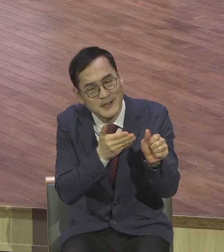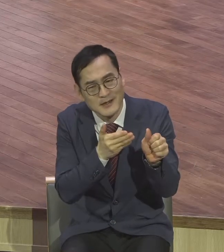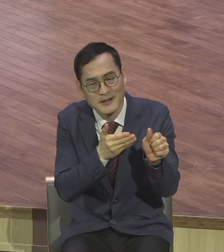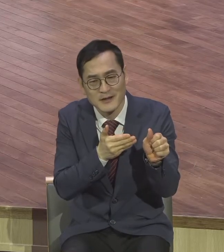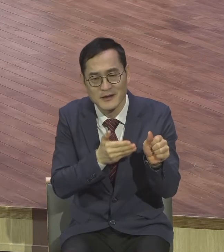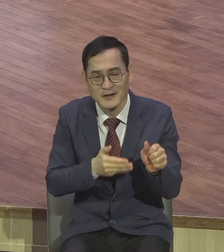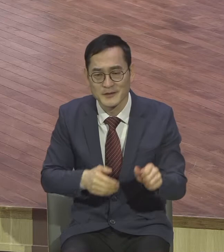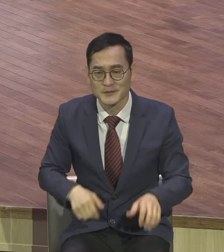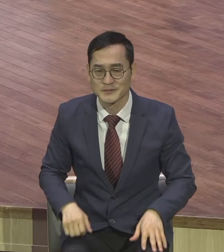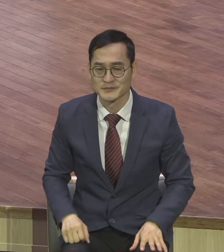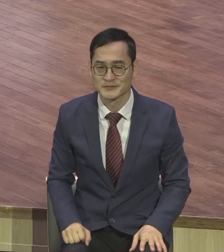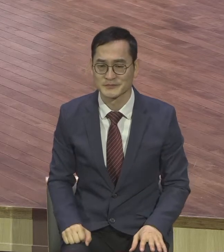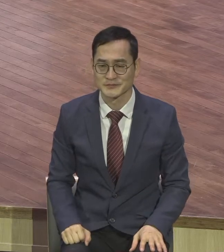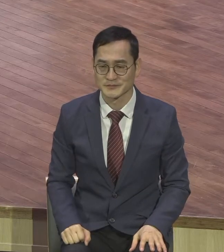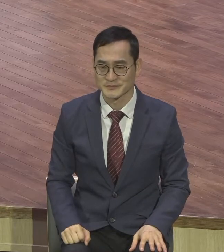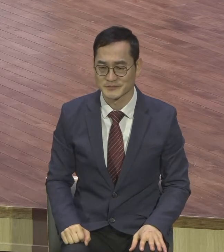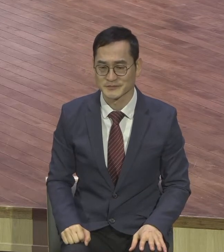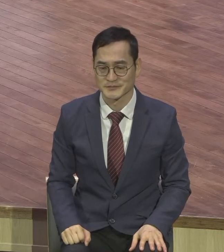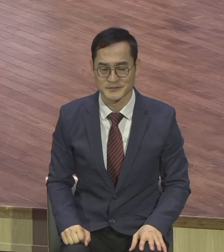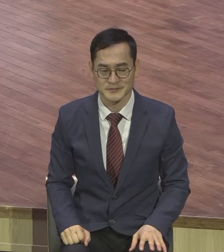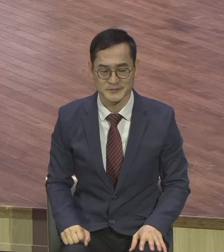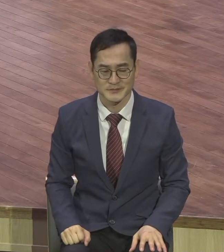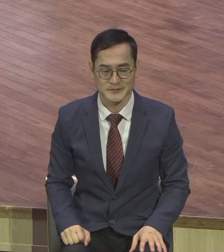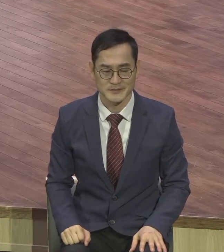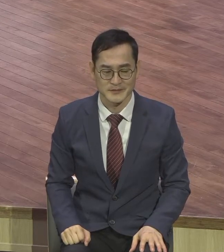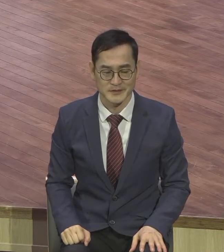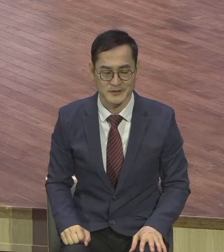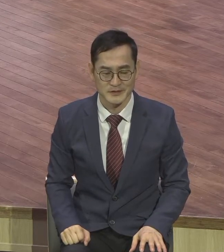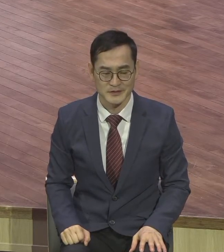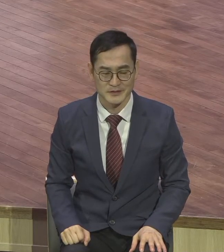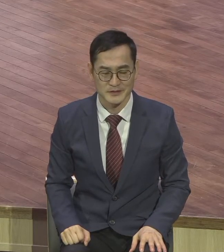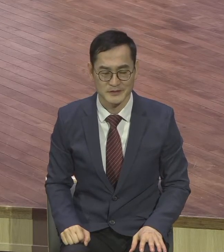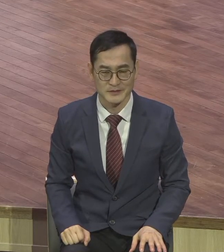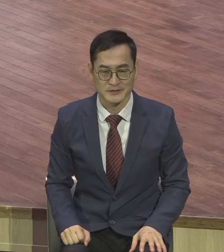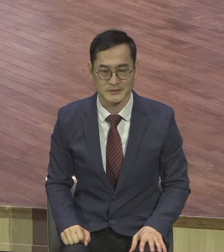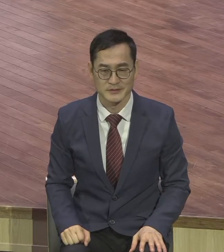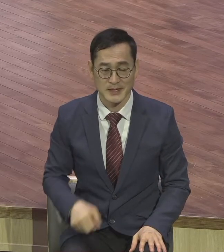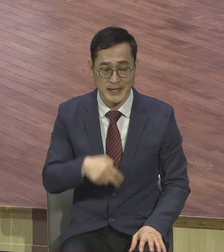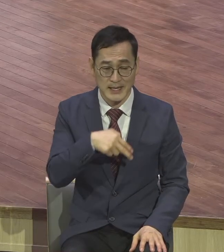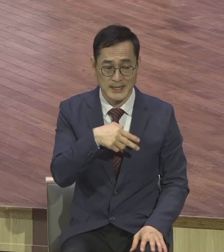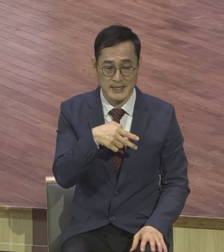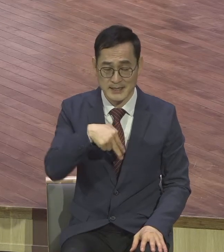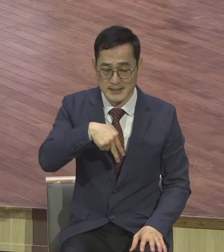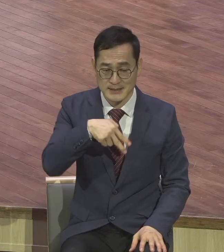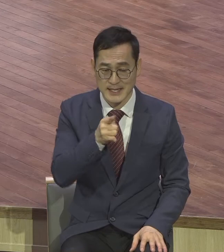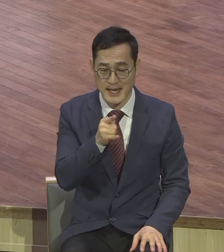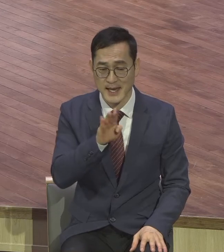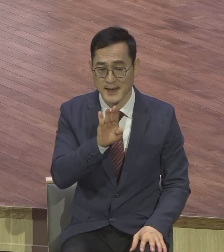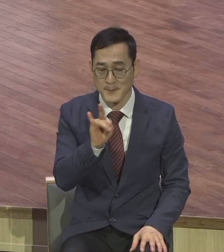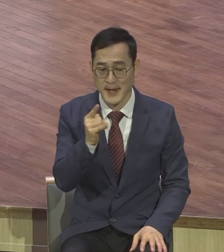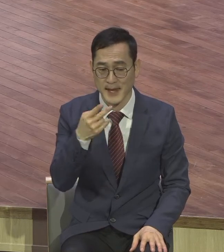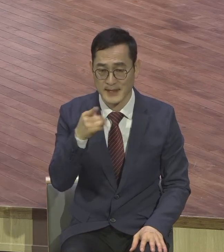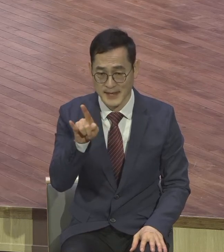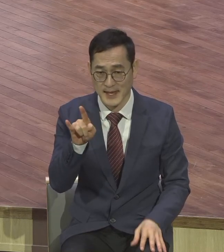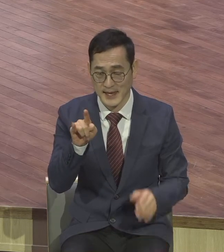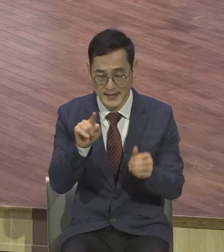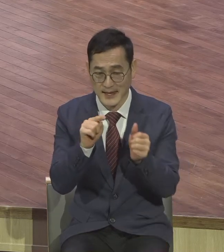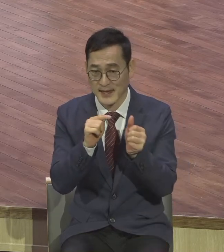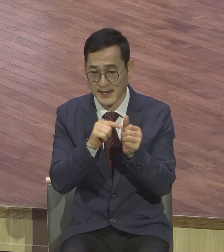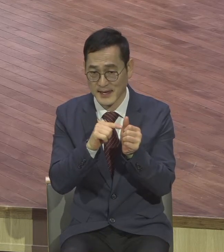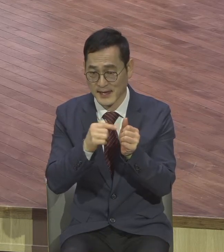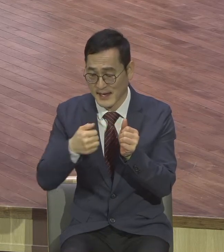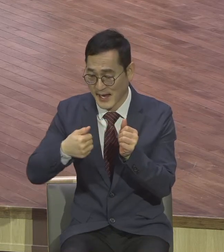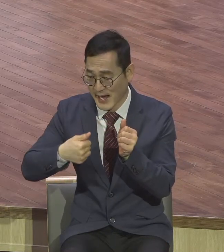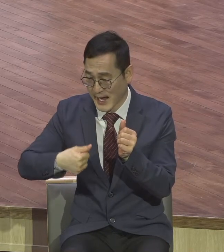아들의 어머니가 나와있어요. 세배대 아들의 어머니라고 나와있는데 열두 제자 중에 세배대